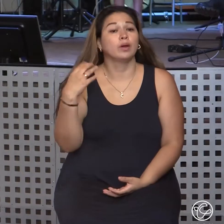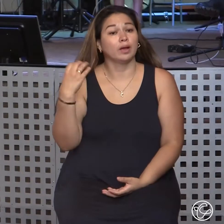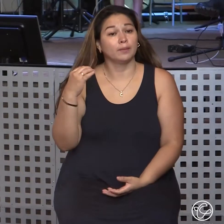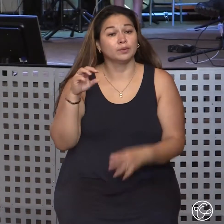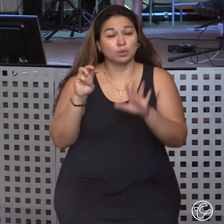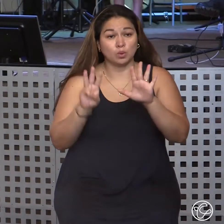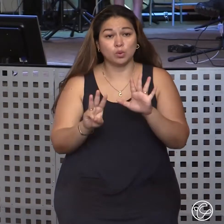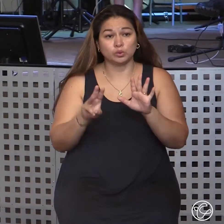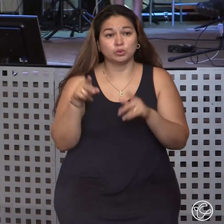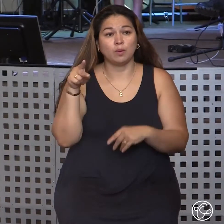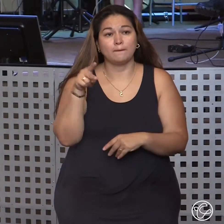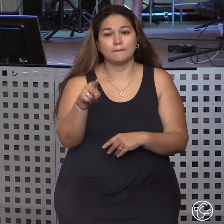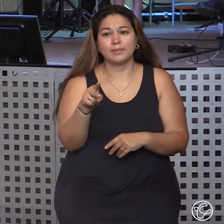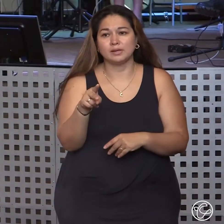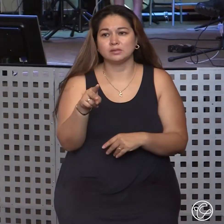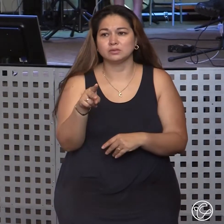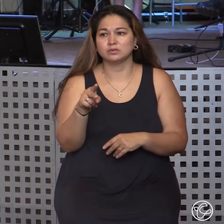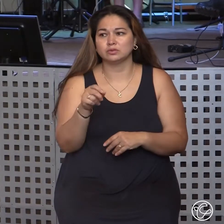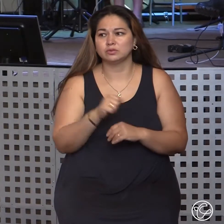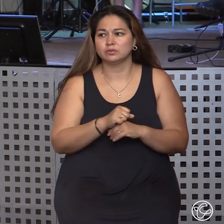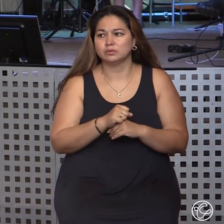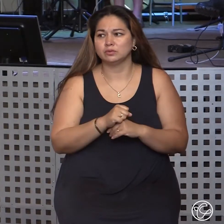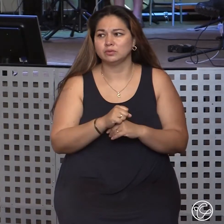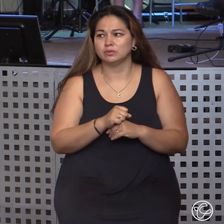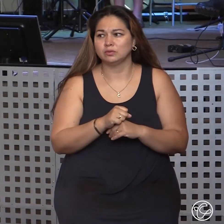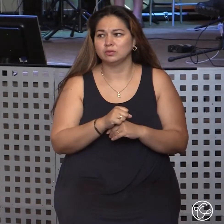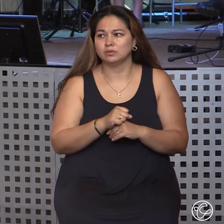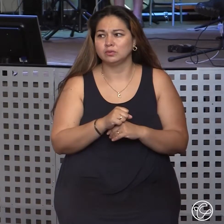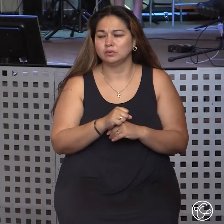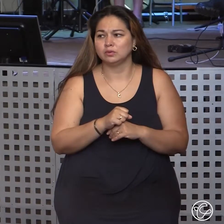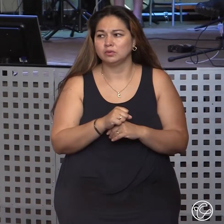8, verso